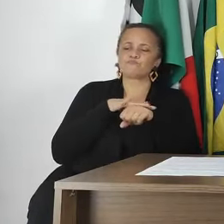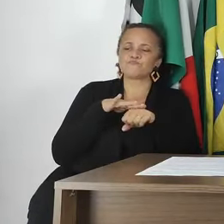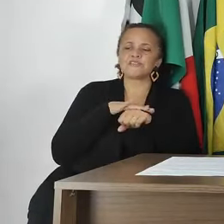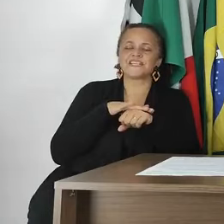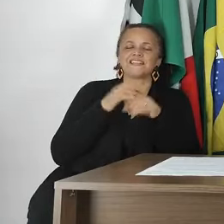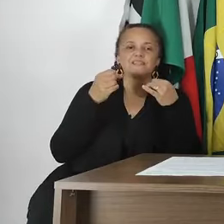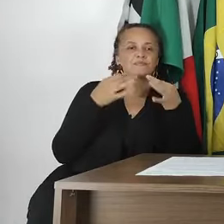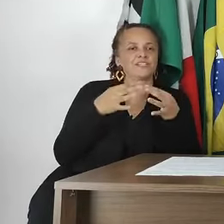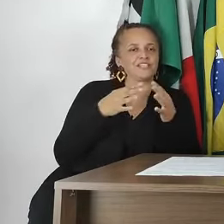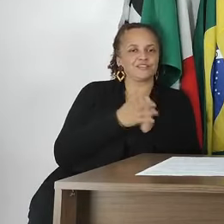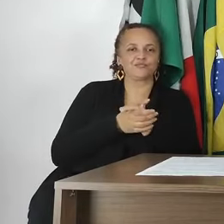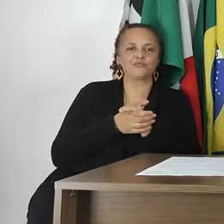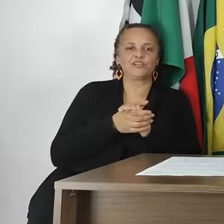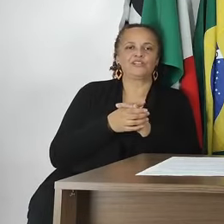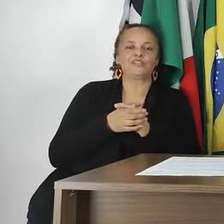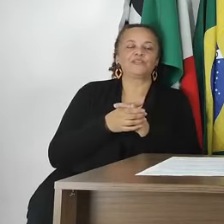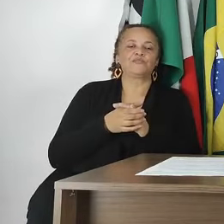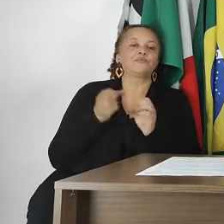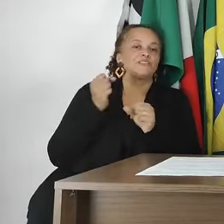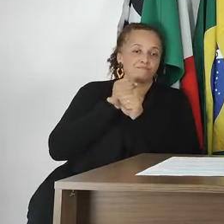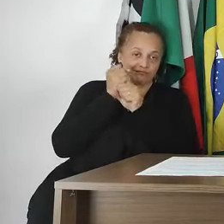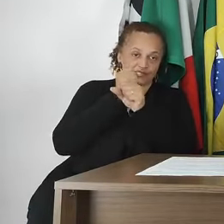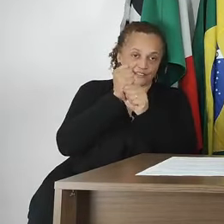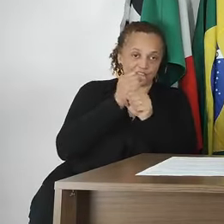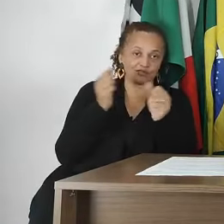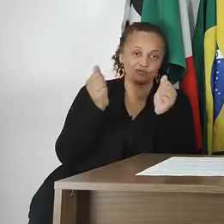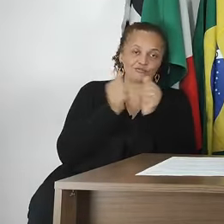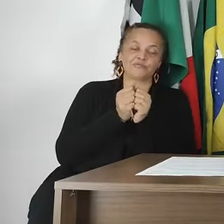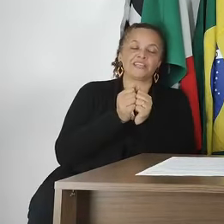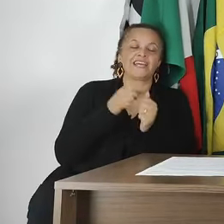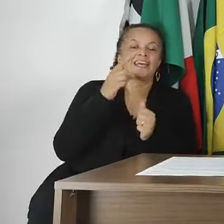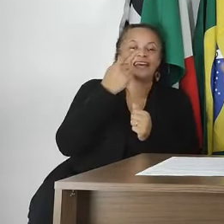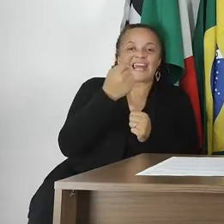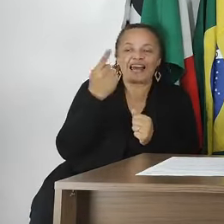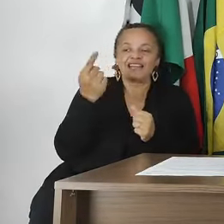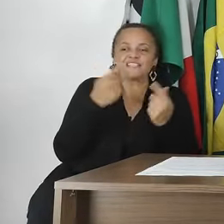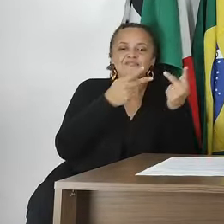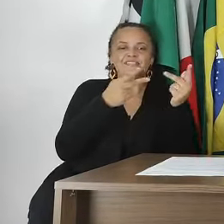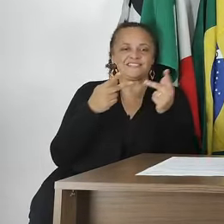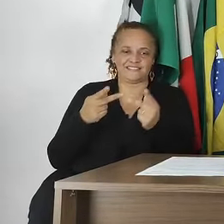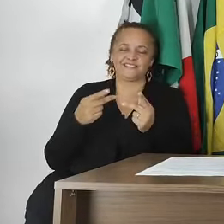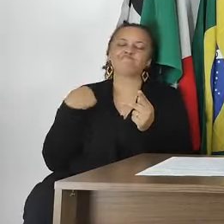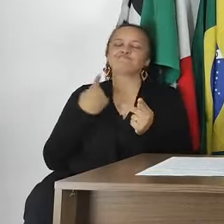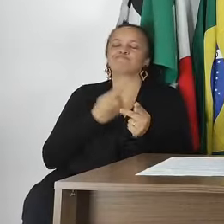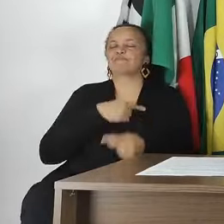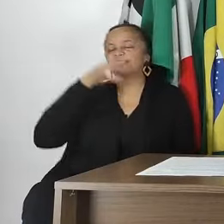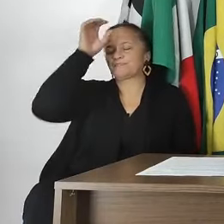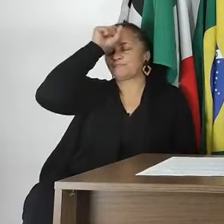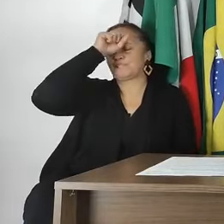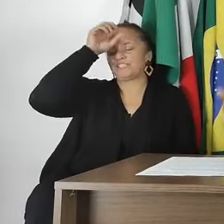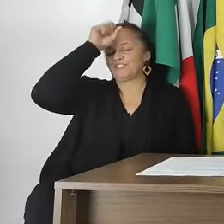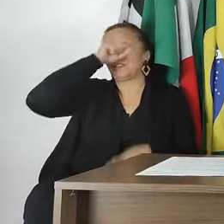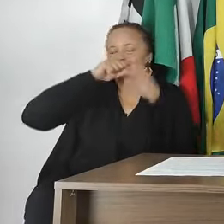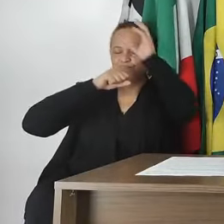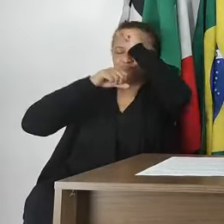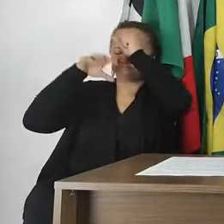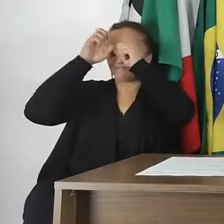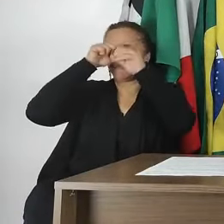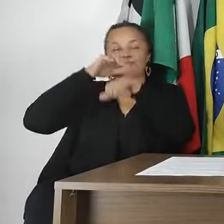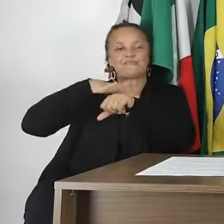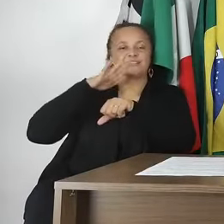ação social, a cada visita que a gente faz, a gente sai de lá ministrado por eles. A gente vai ministrar, mas acaba